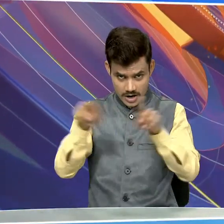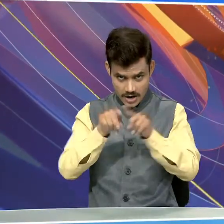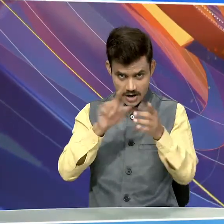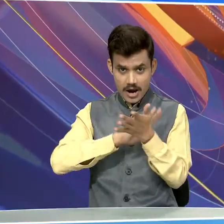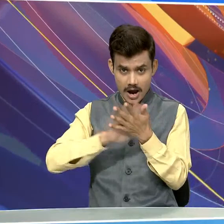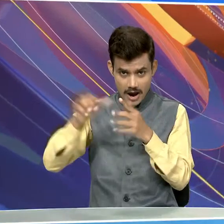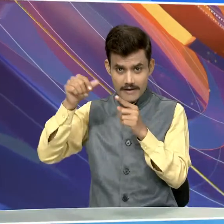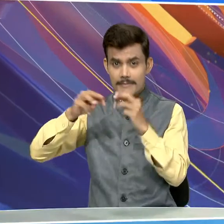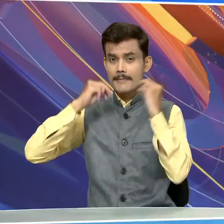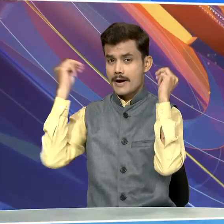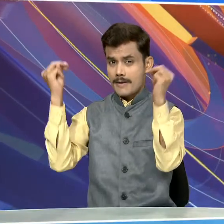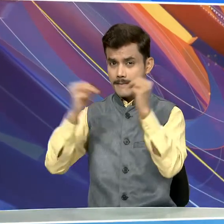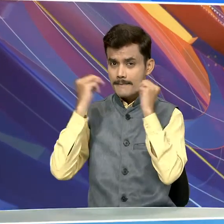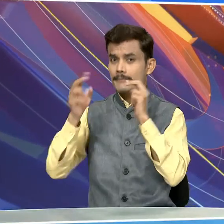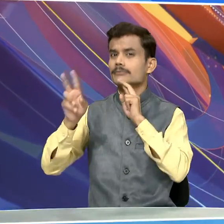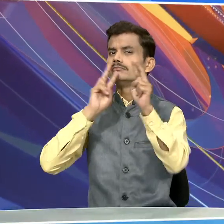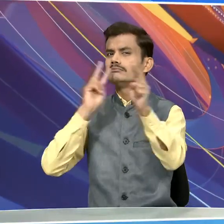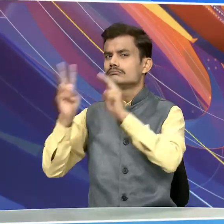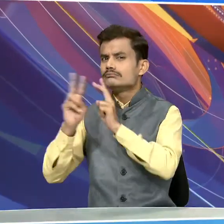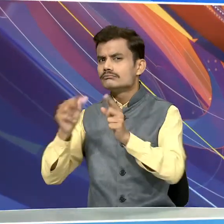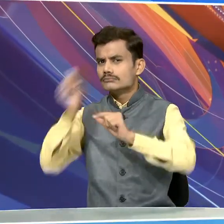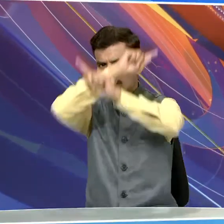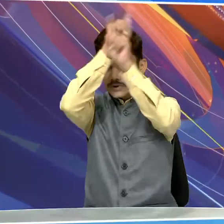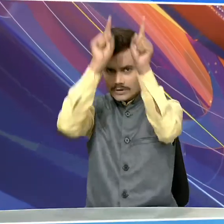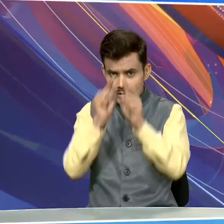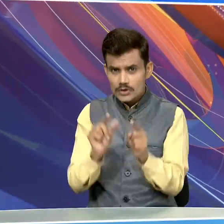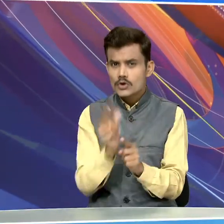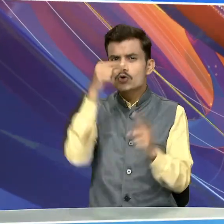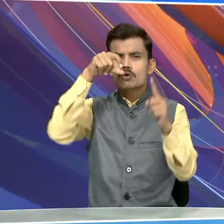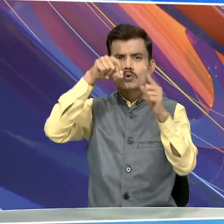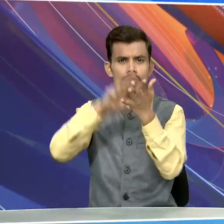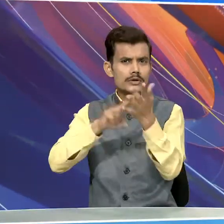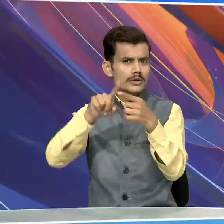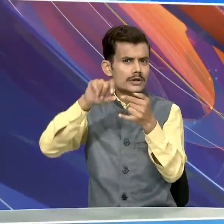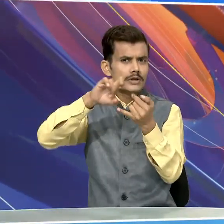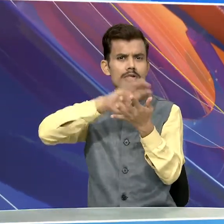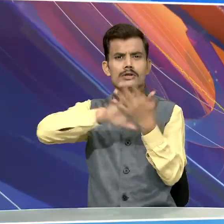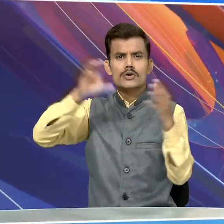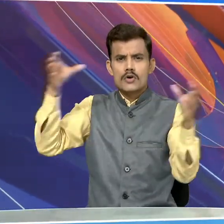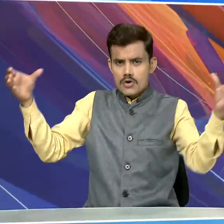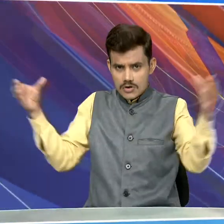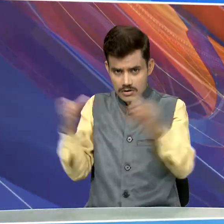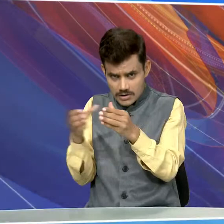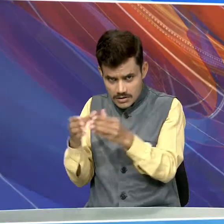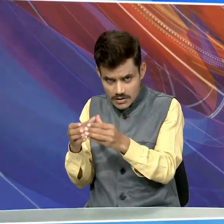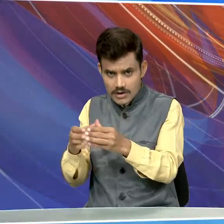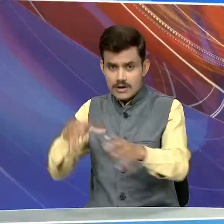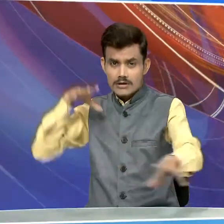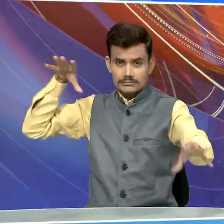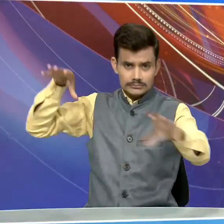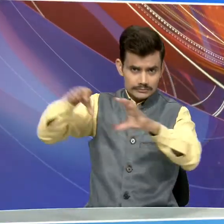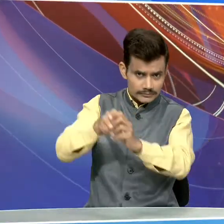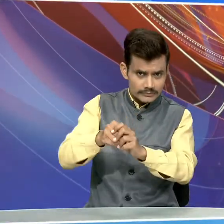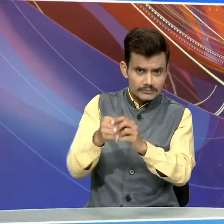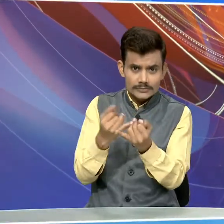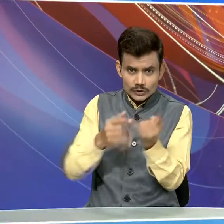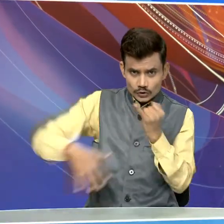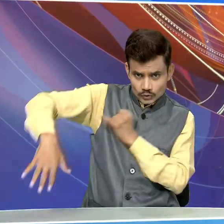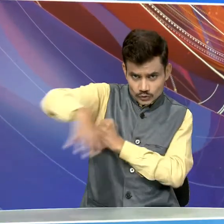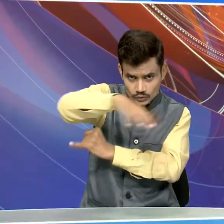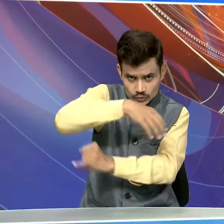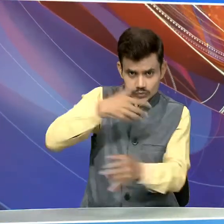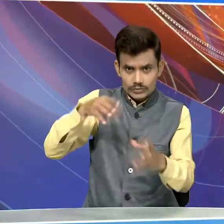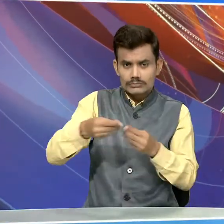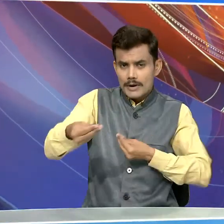बैठक में चर्चा के दौरान प्रतिभागी देश और यूनेस्को जैसे अंतर्राष्ट्रीय संगठन समावेशी सामाजिक आर्थिक विकास